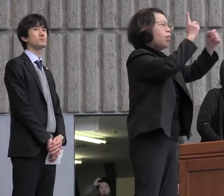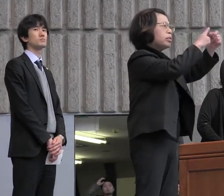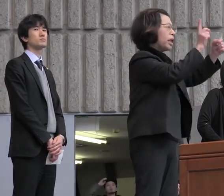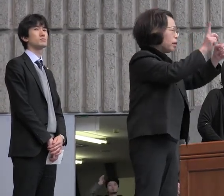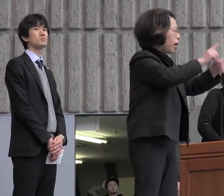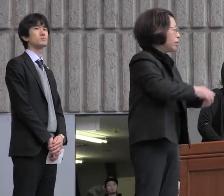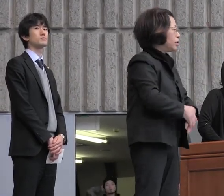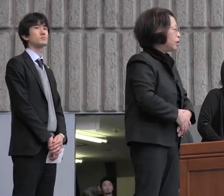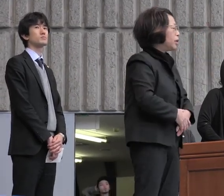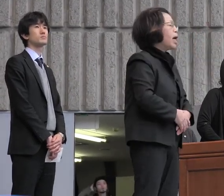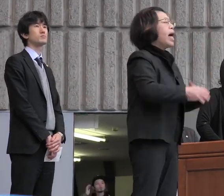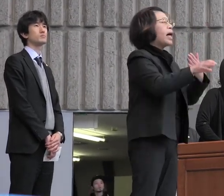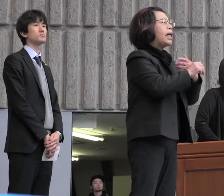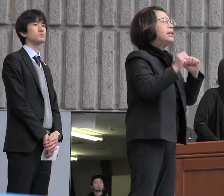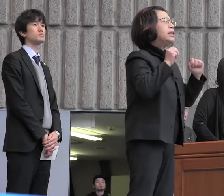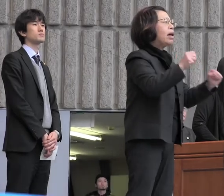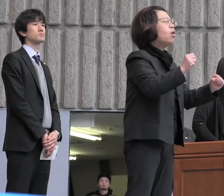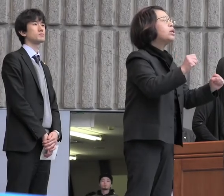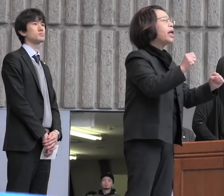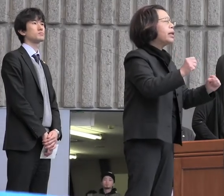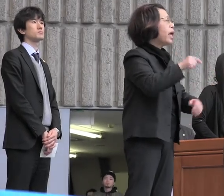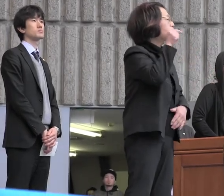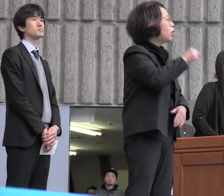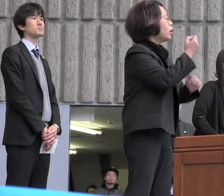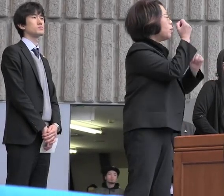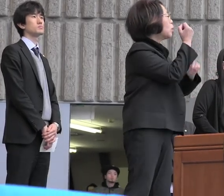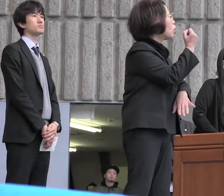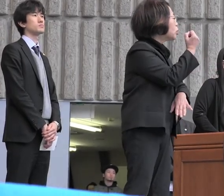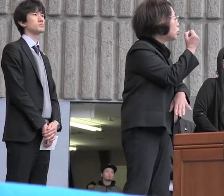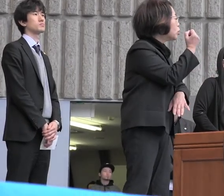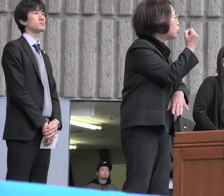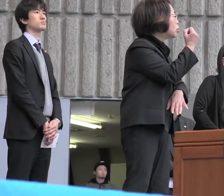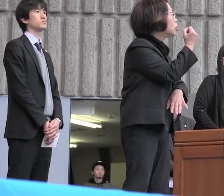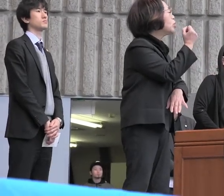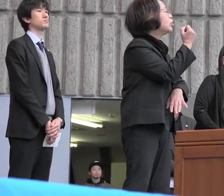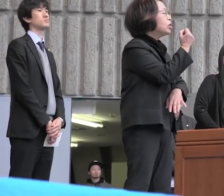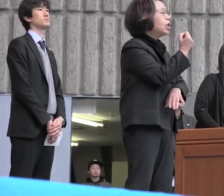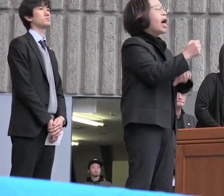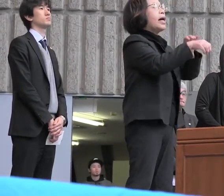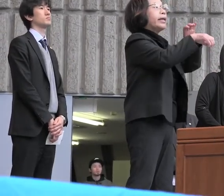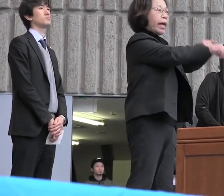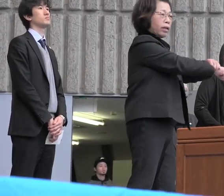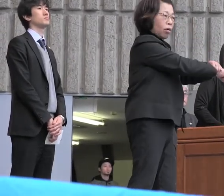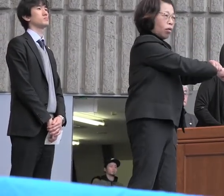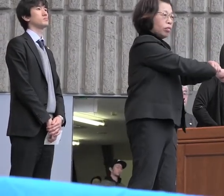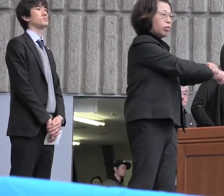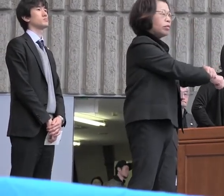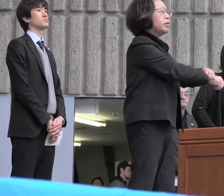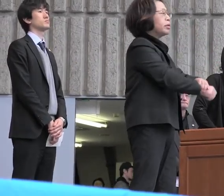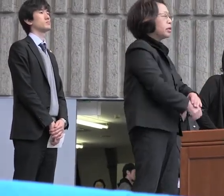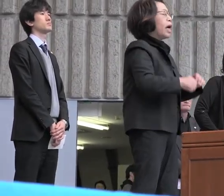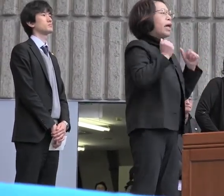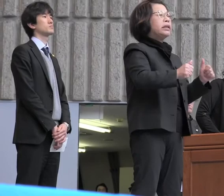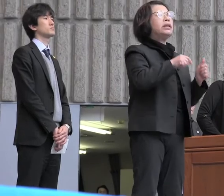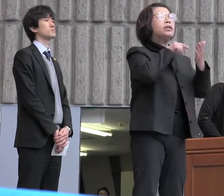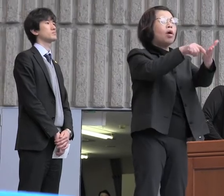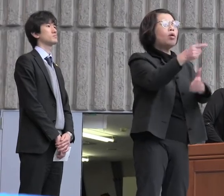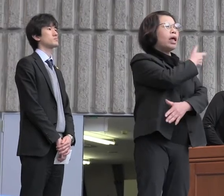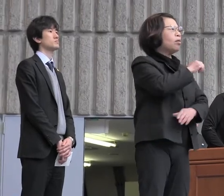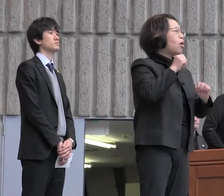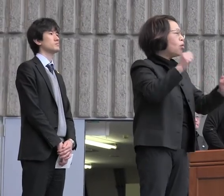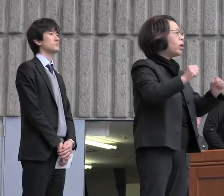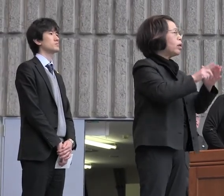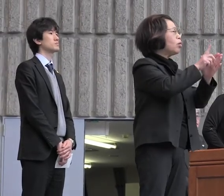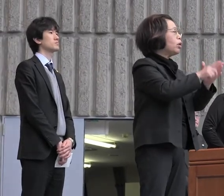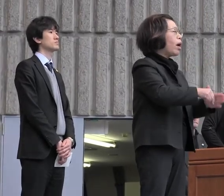は、仮に施行されてそれに基づく、検挙それであるとか起訴などが行われた際に